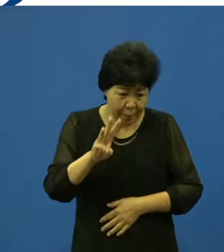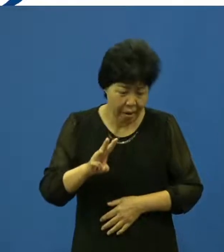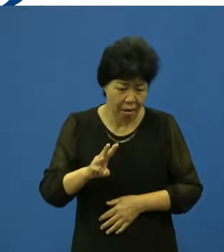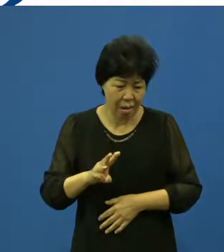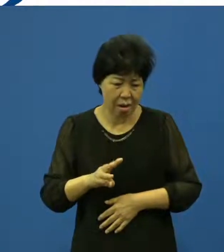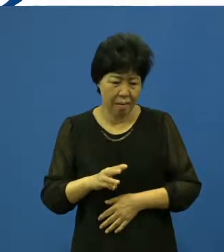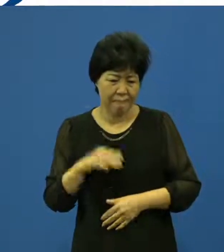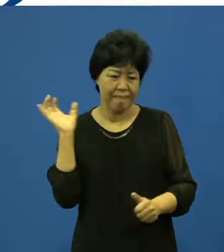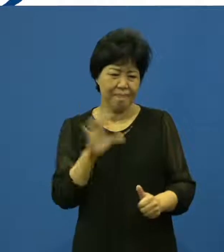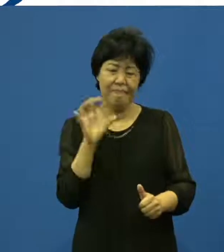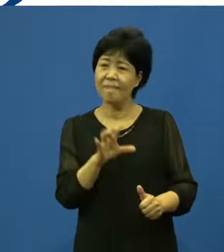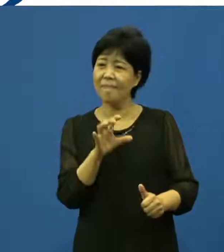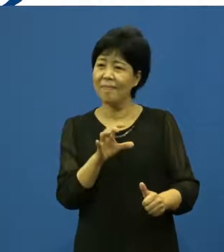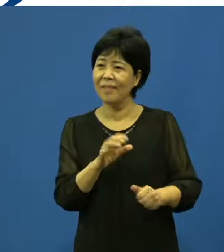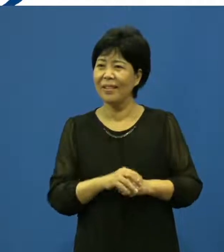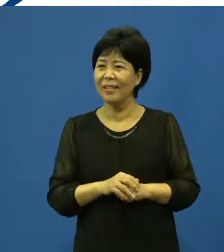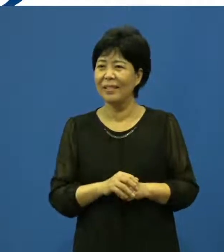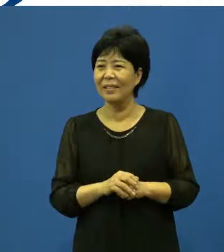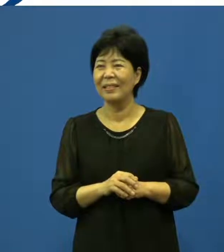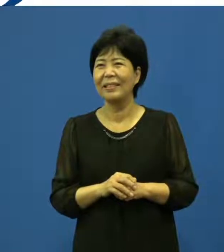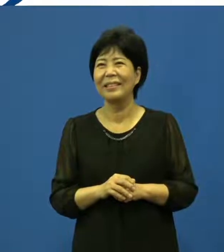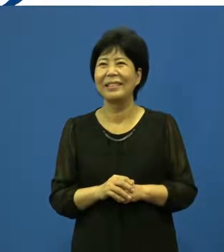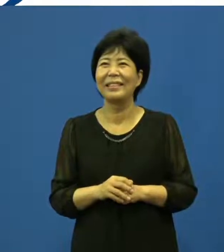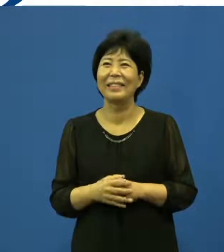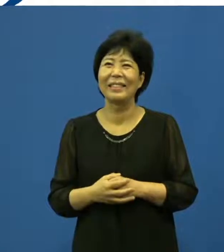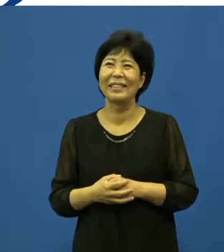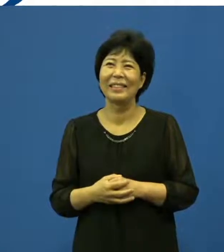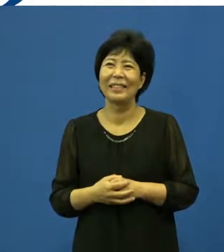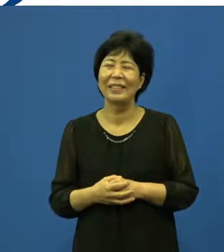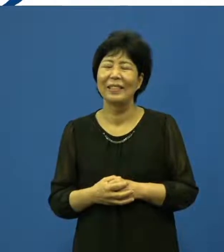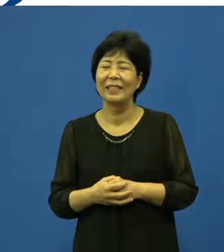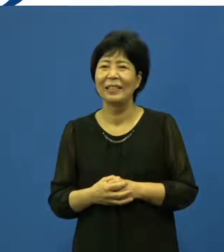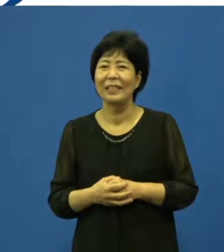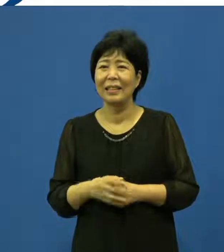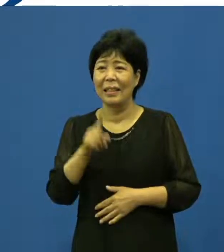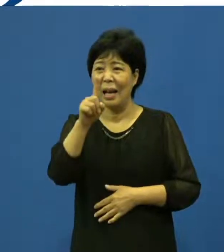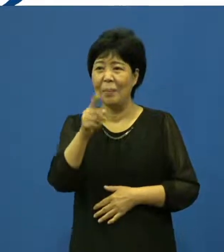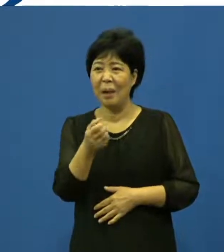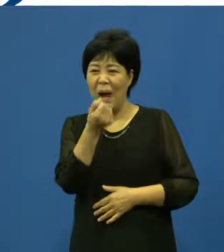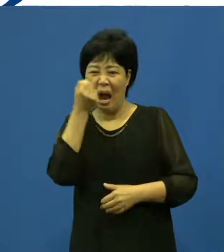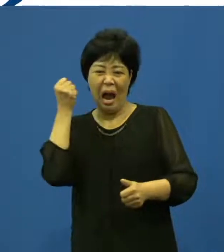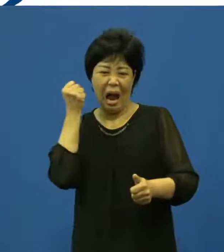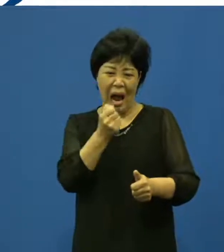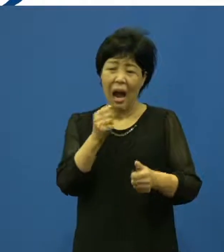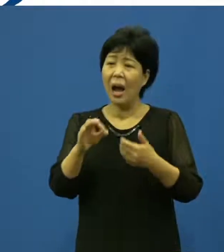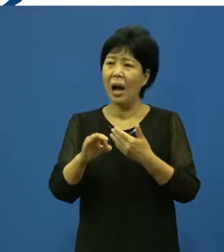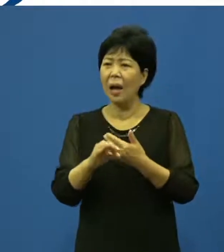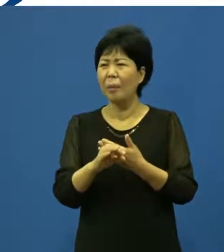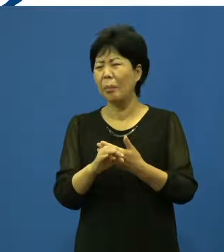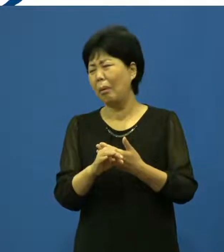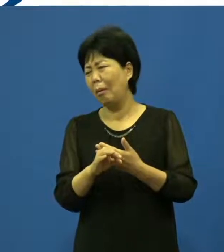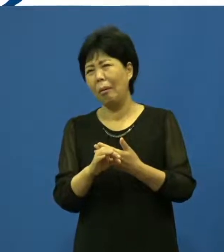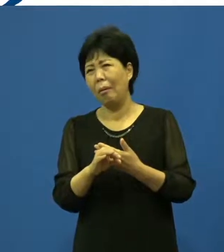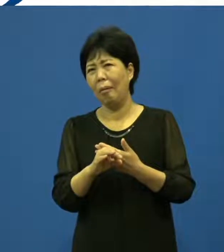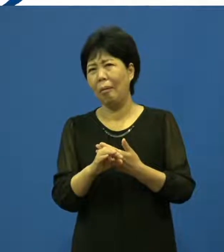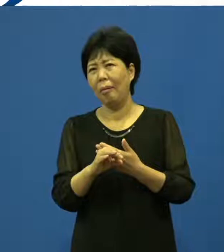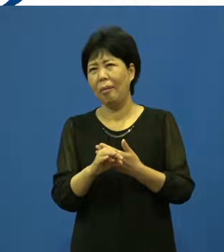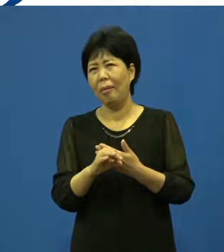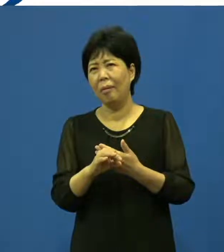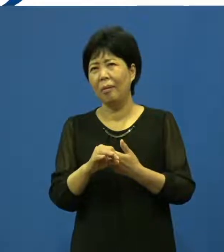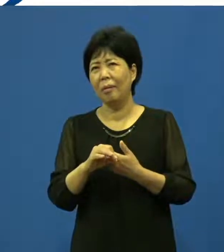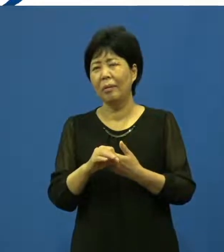여러분, 계속 실수를 받아줄 곳은 세상에 없습니다. 그리고 한번 낙인이 찍히면 구제받기 어려운 거죠.